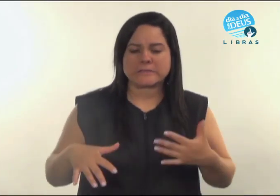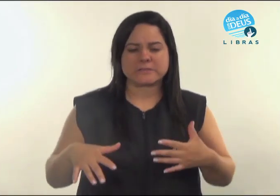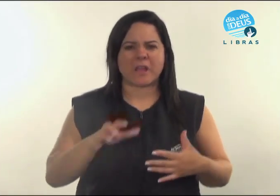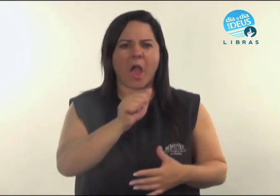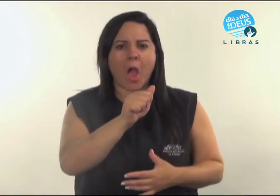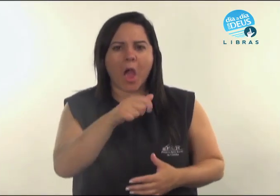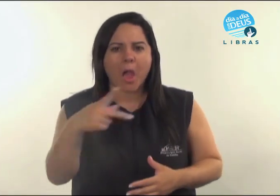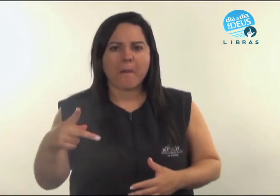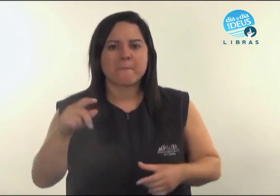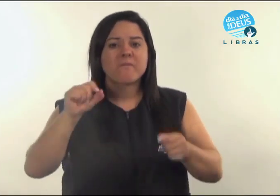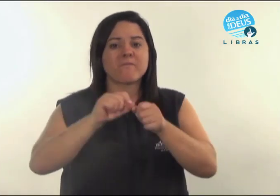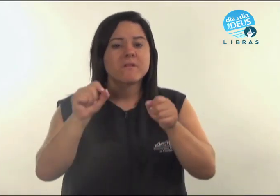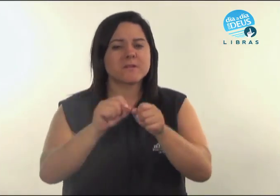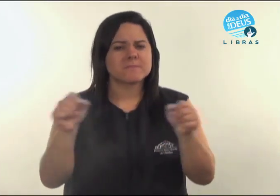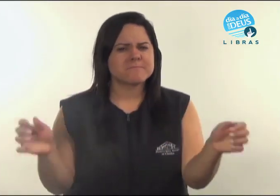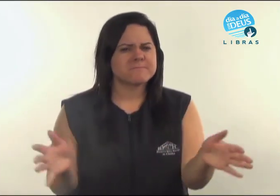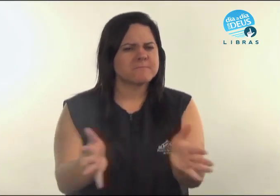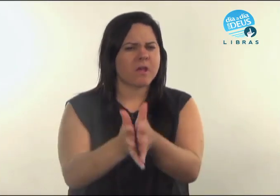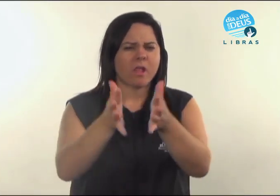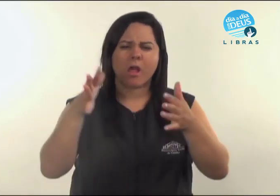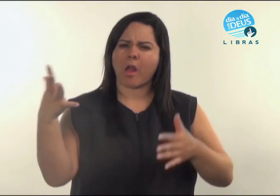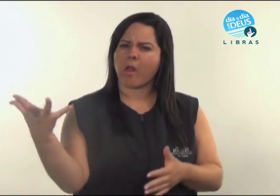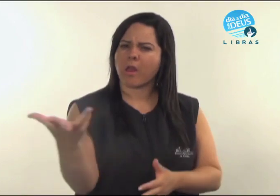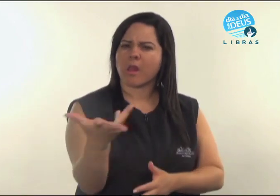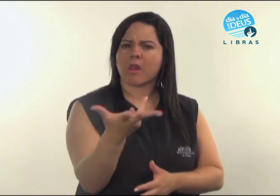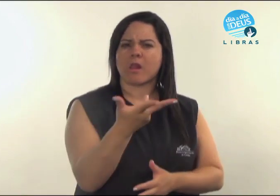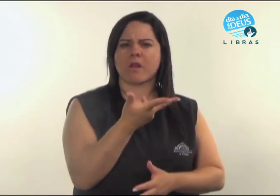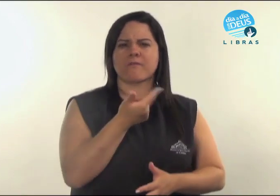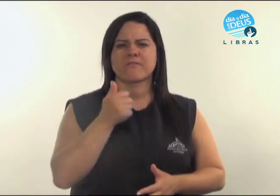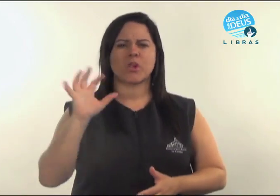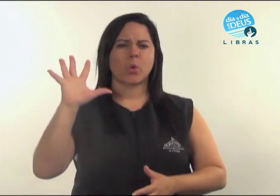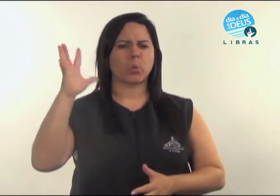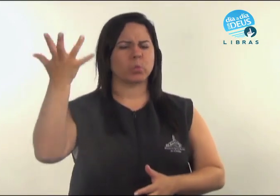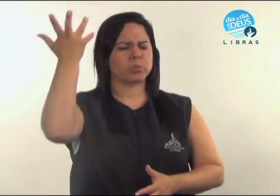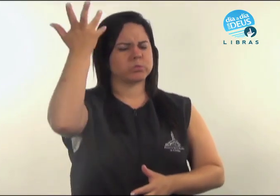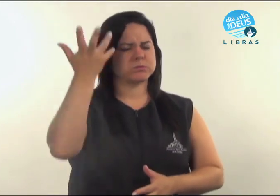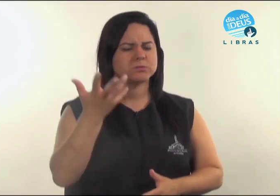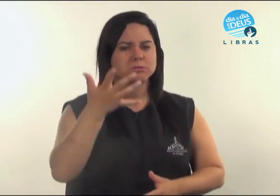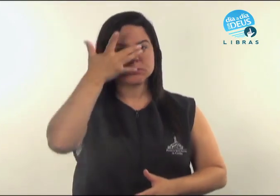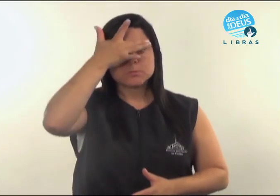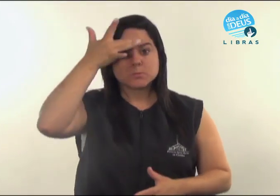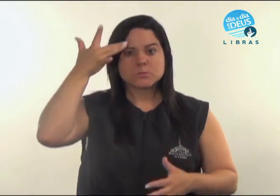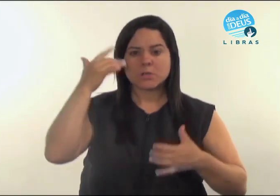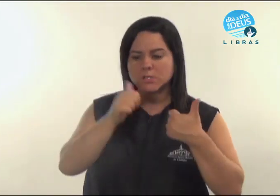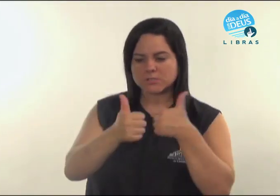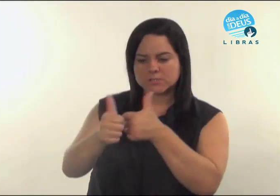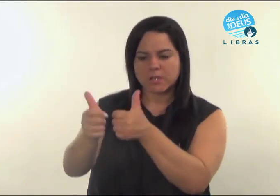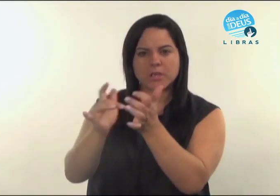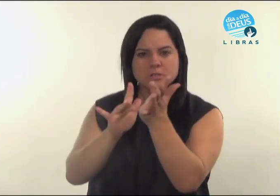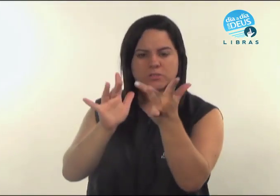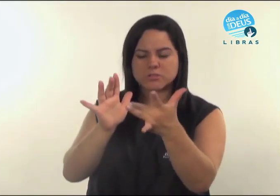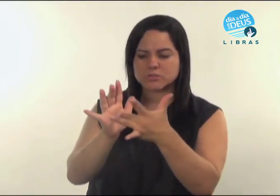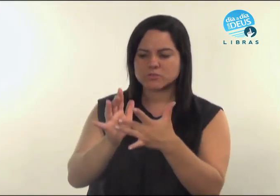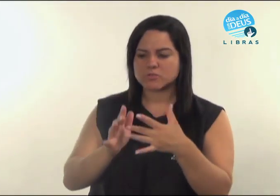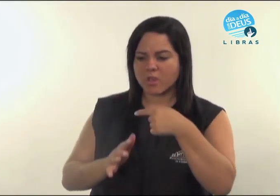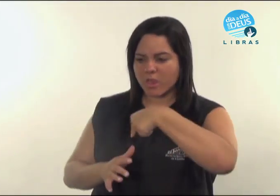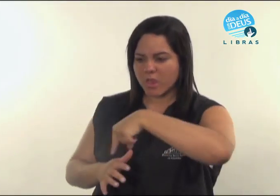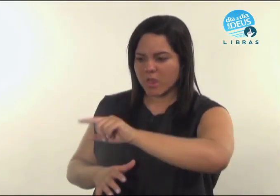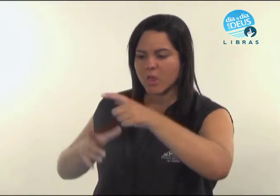apavorados. Os apóstolos faziam muitos milagres e maravilhas entre o povo, e os seguidores de Jesus